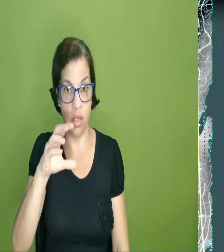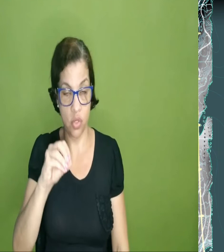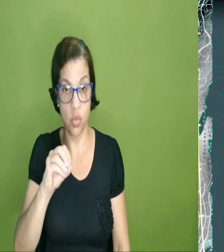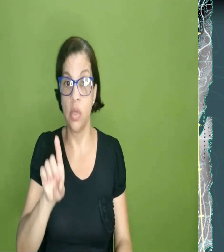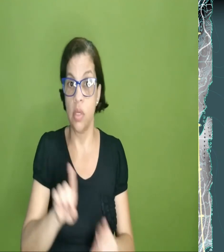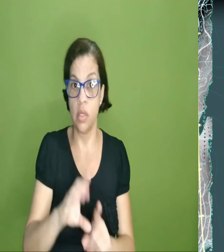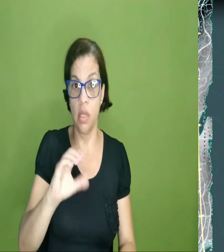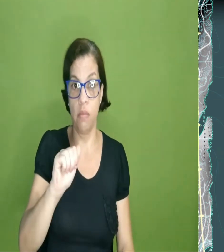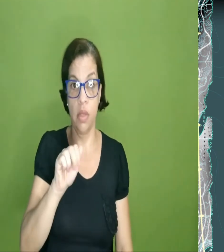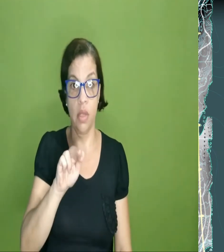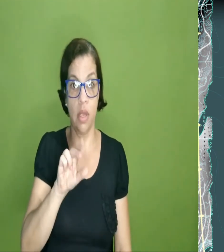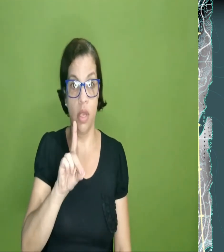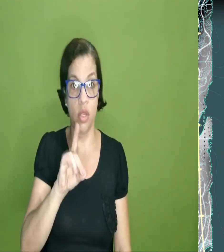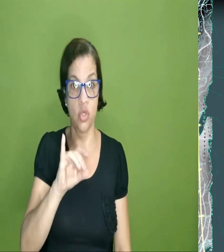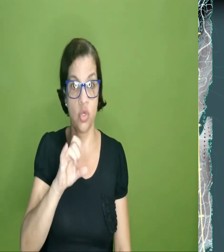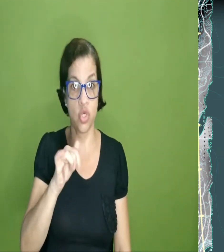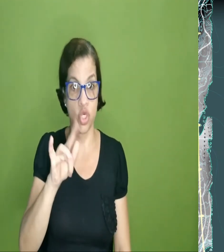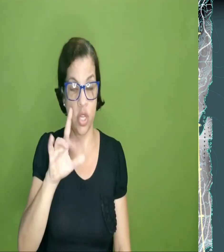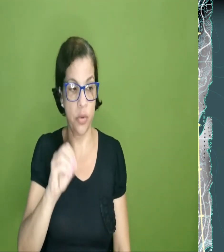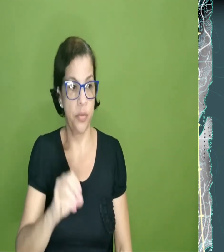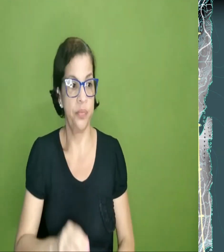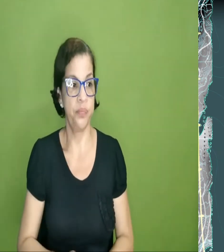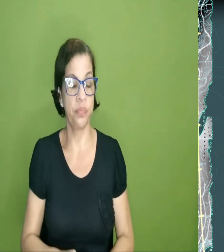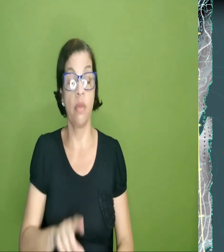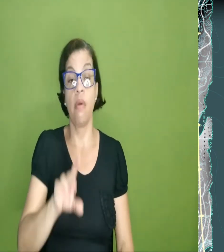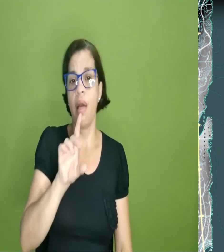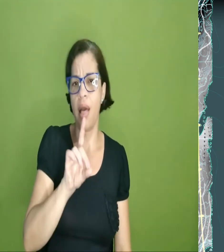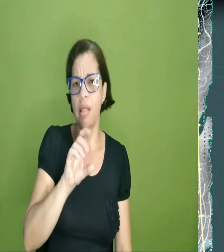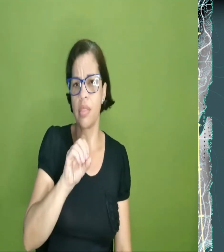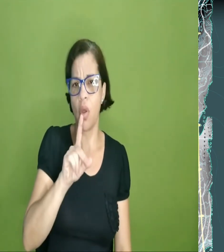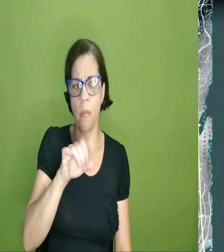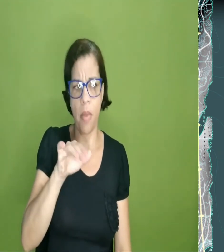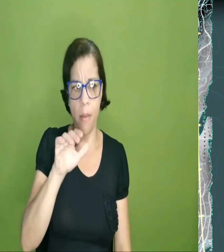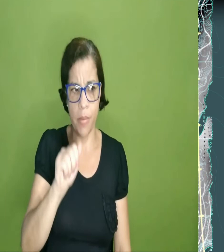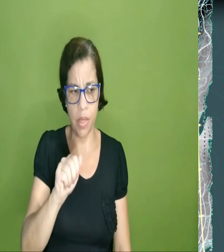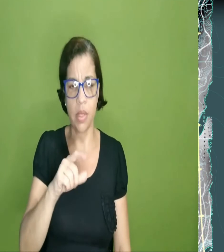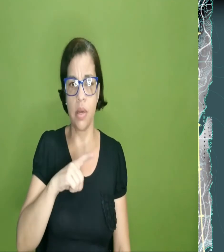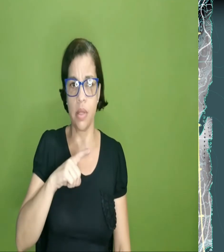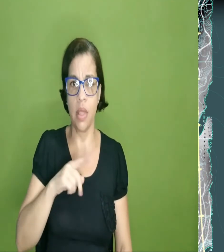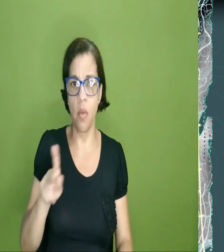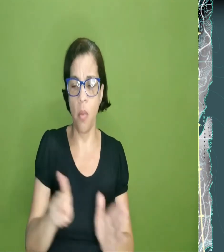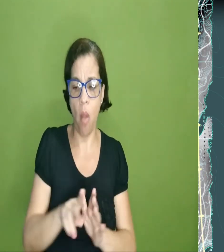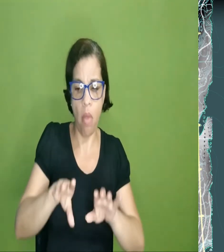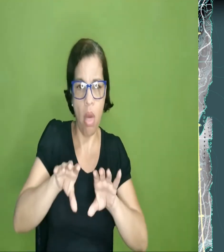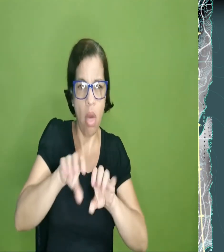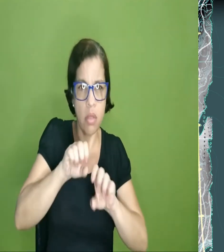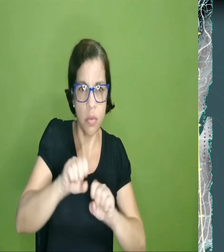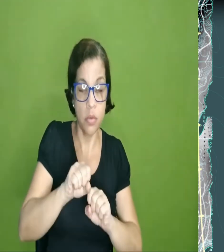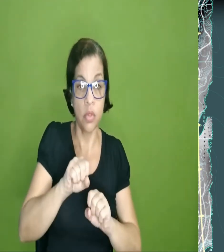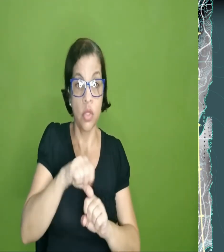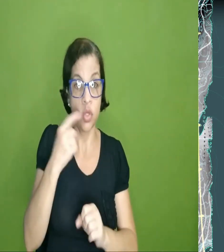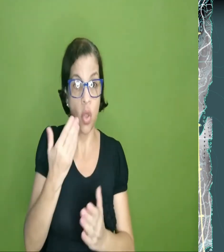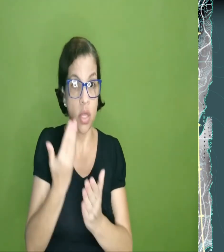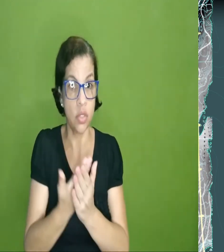ser uma catecolamina e estar envolvida com a biossíntese da norepinefrina, ela tem seus receptores próprios. Quando estudamos o